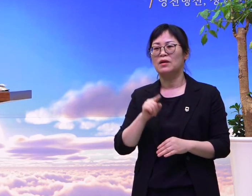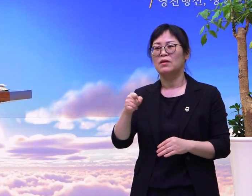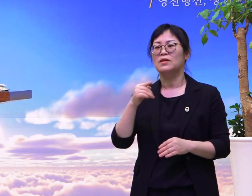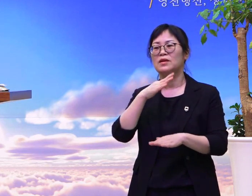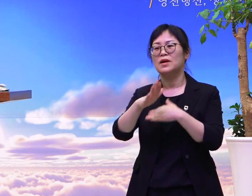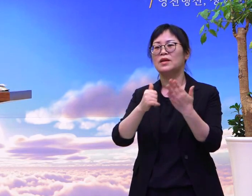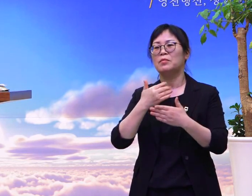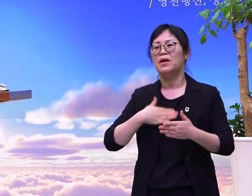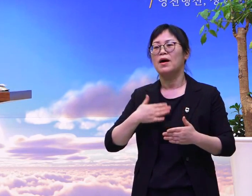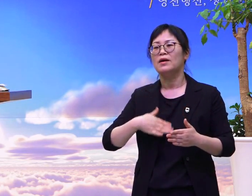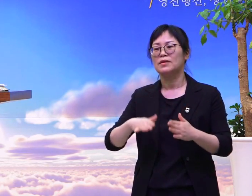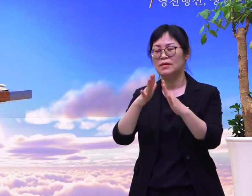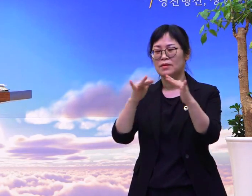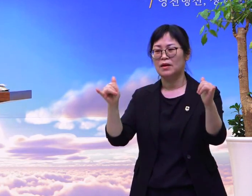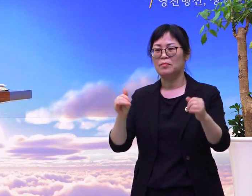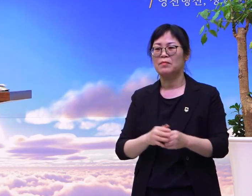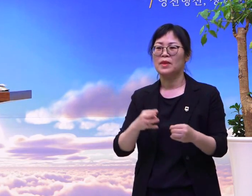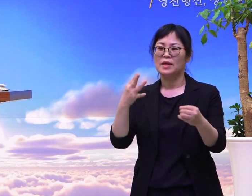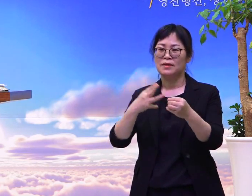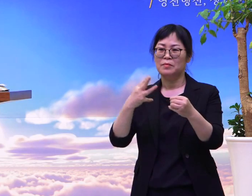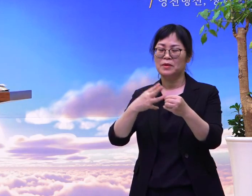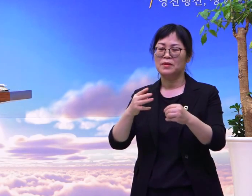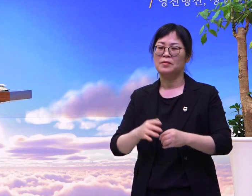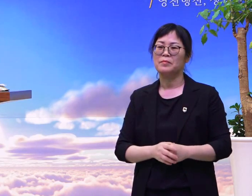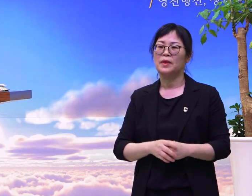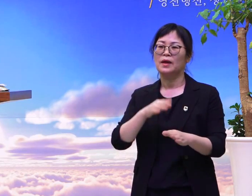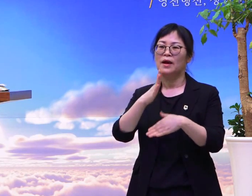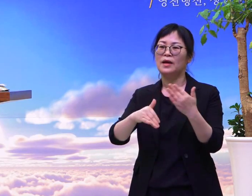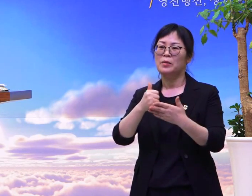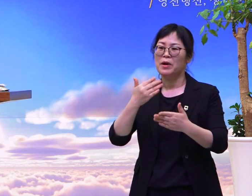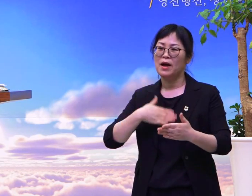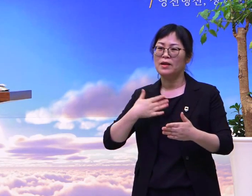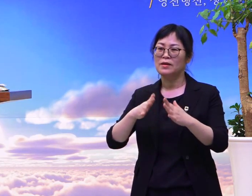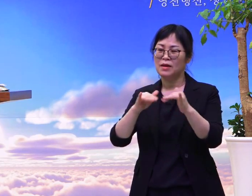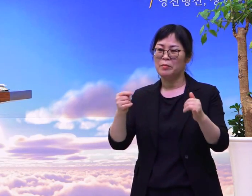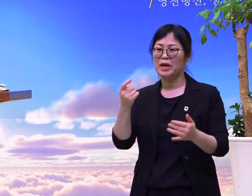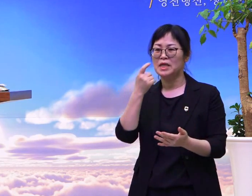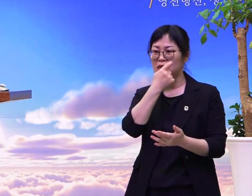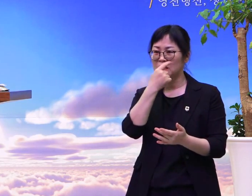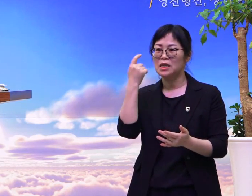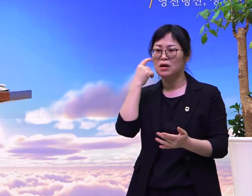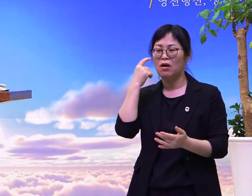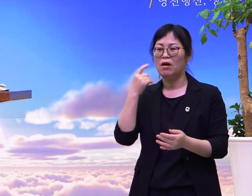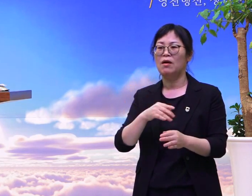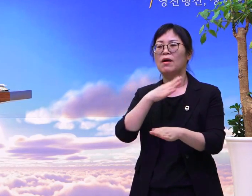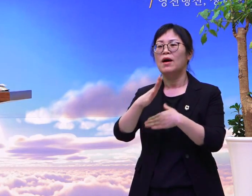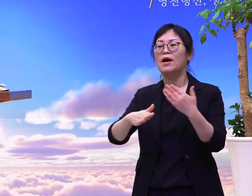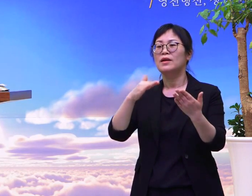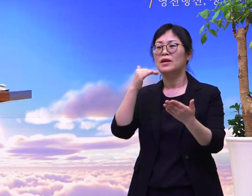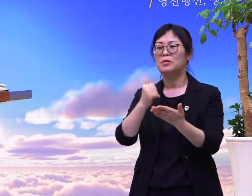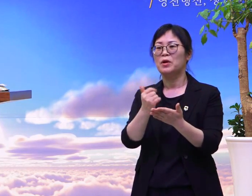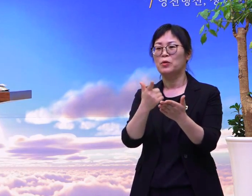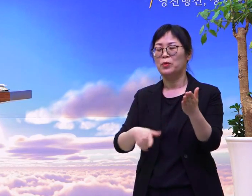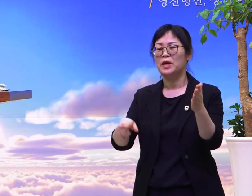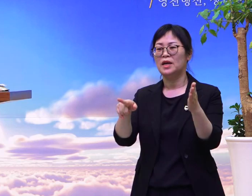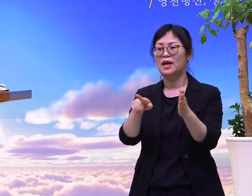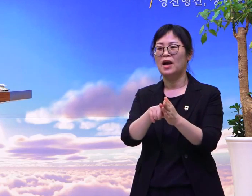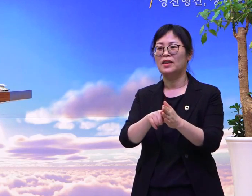아는 사람이라는 것입니다. 세 번째, 하나님을 아는 사람의 증거는 하나님을